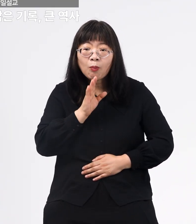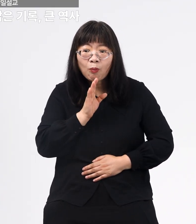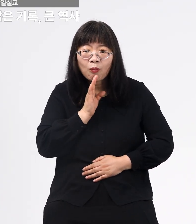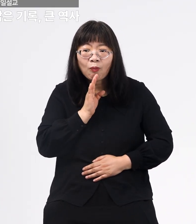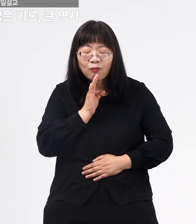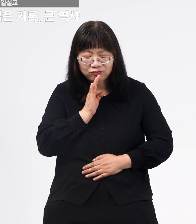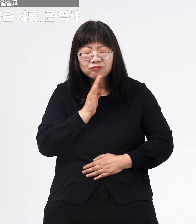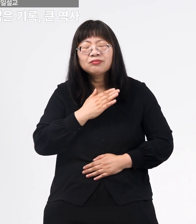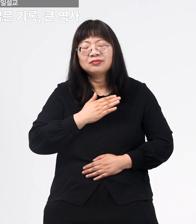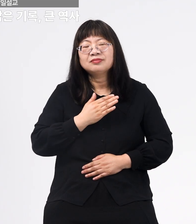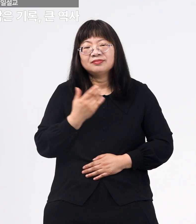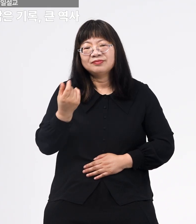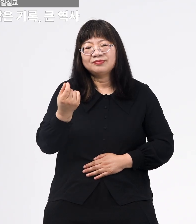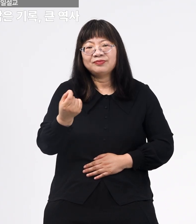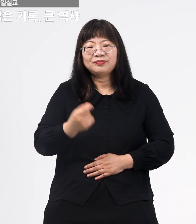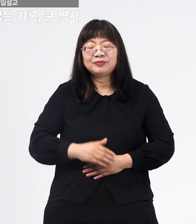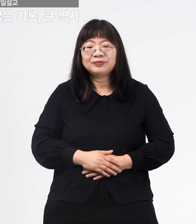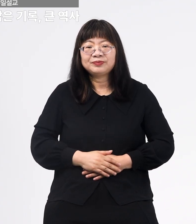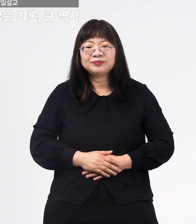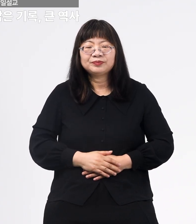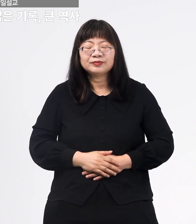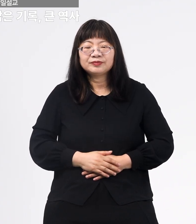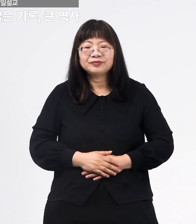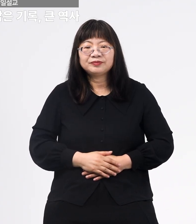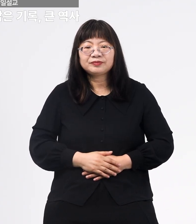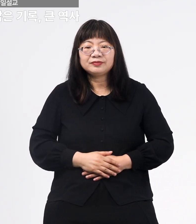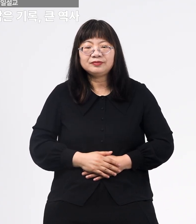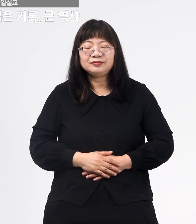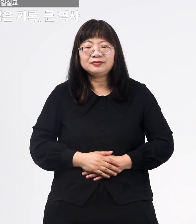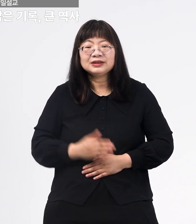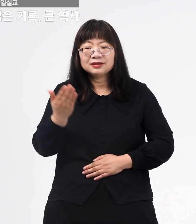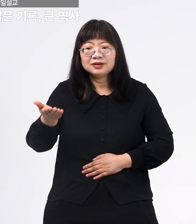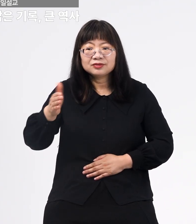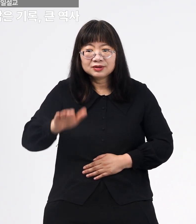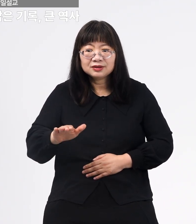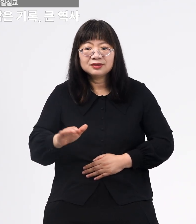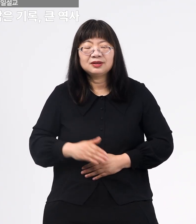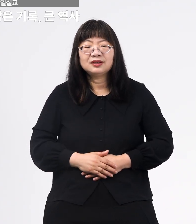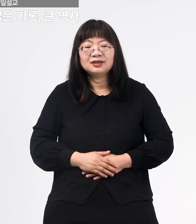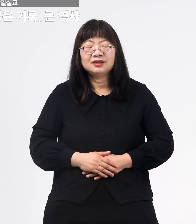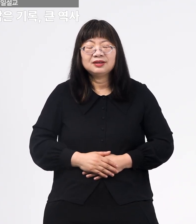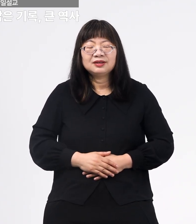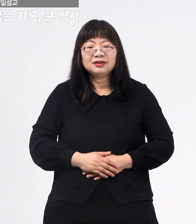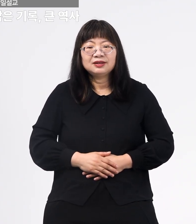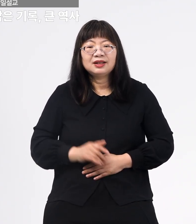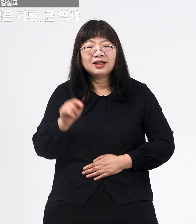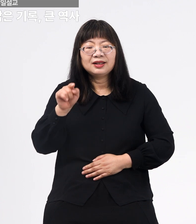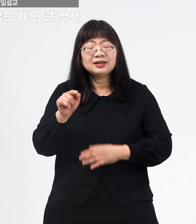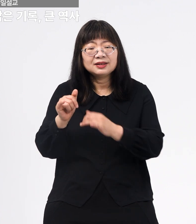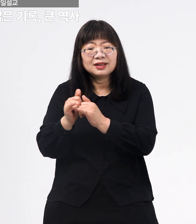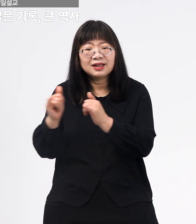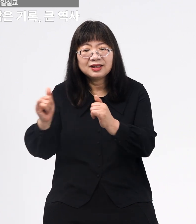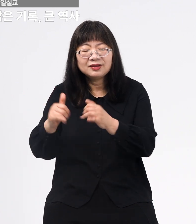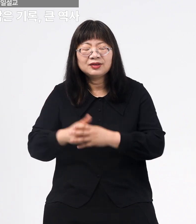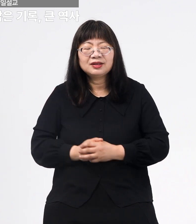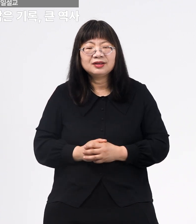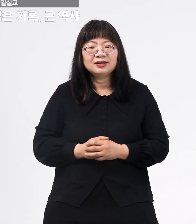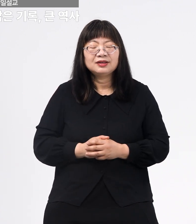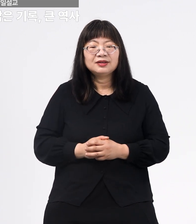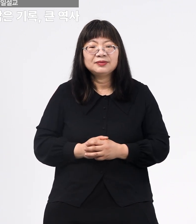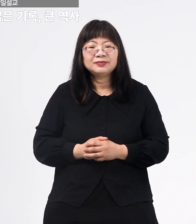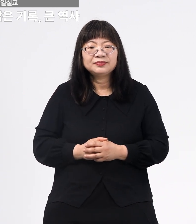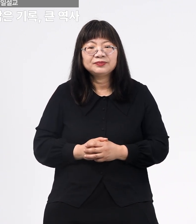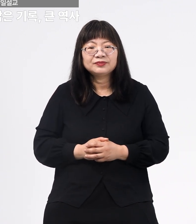있을 거예요. 예, 그런 위치에 있는 사람이에요. 그런데 이 사람은 그 사사와